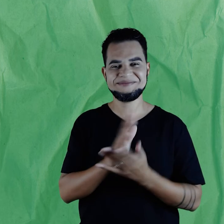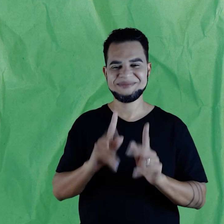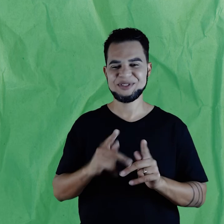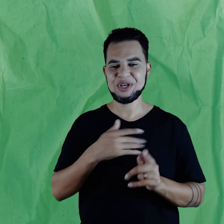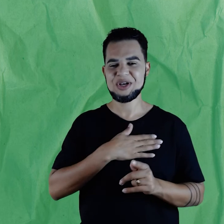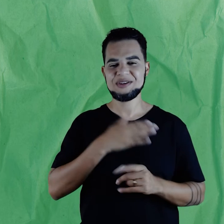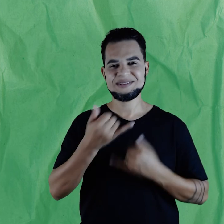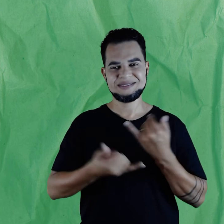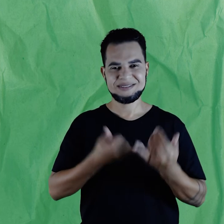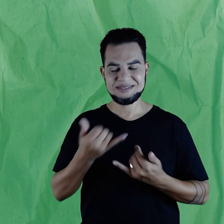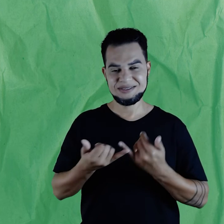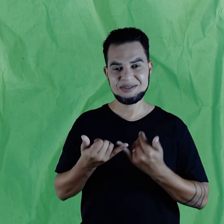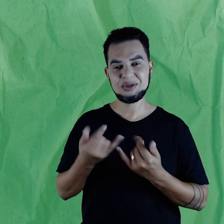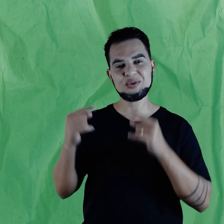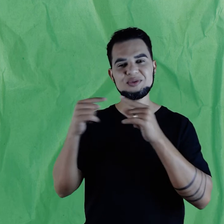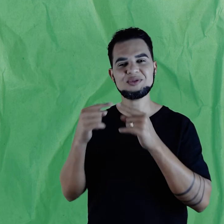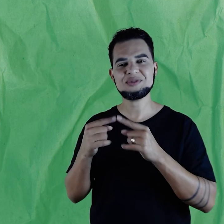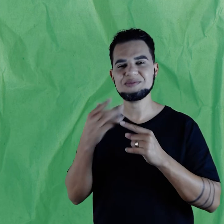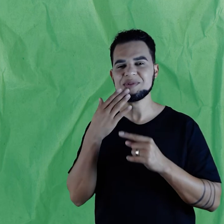tipo do Pokémon,